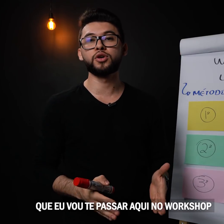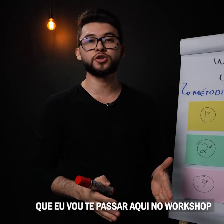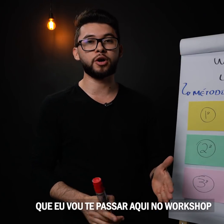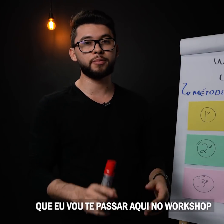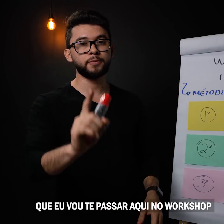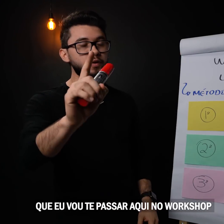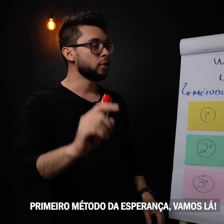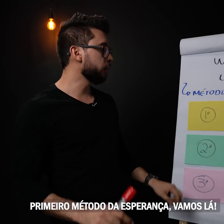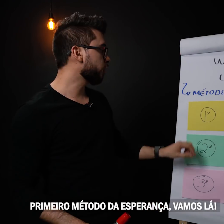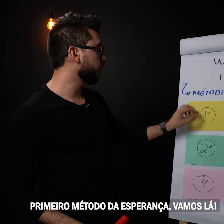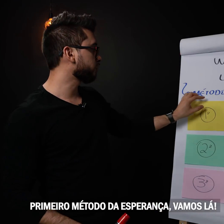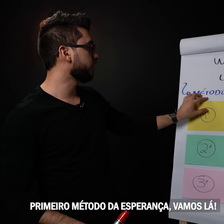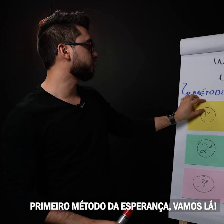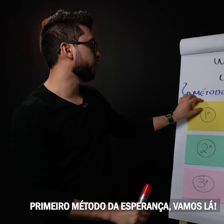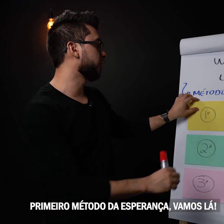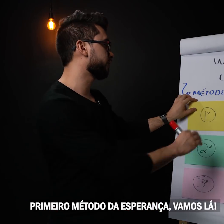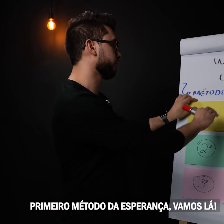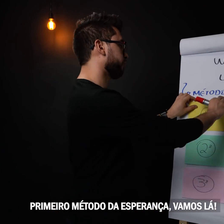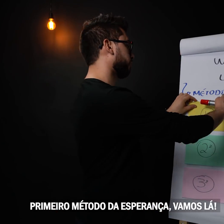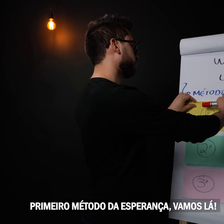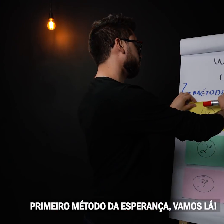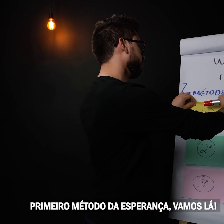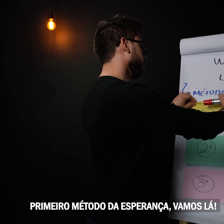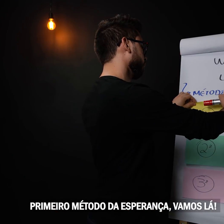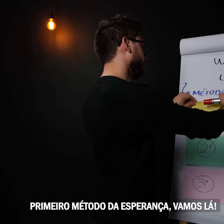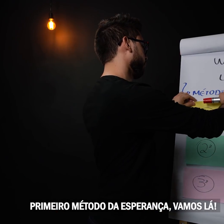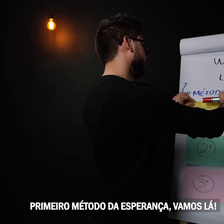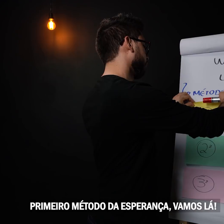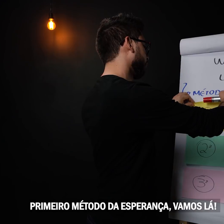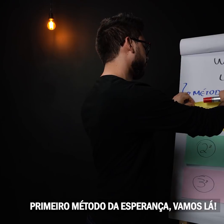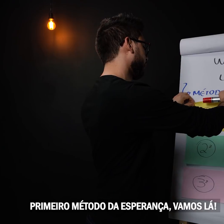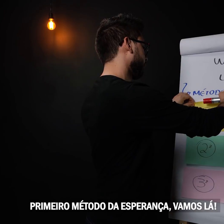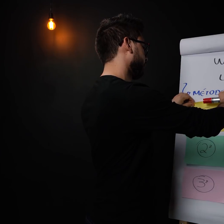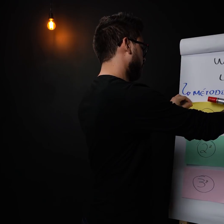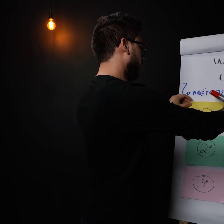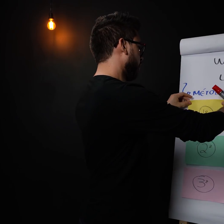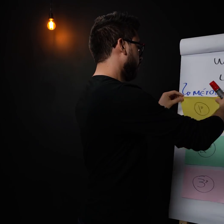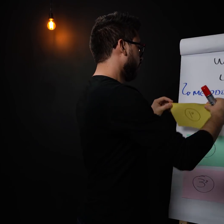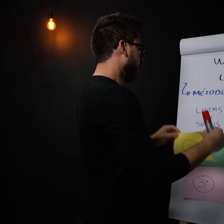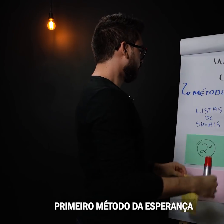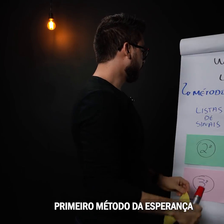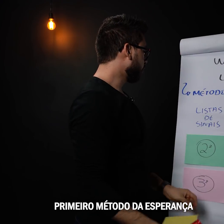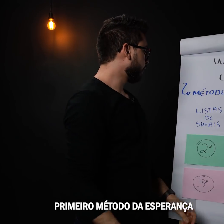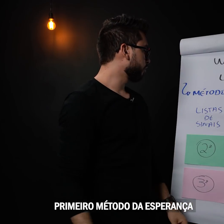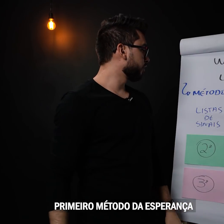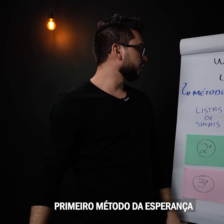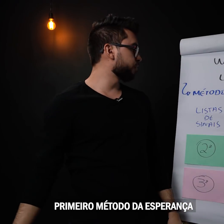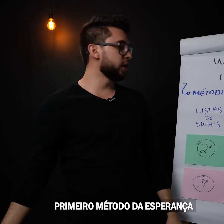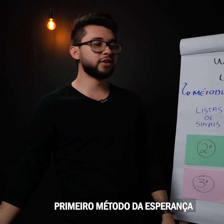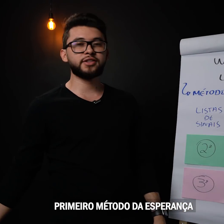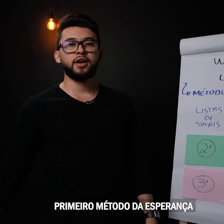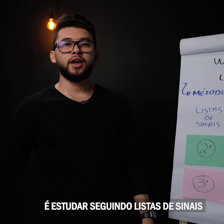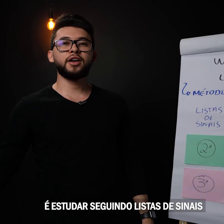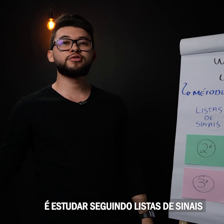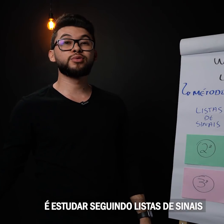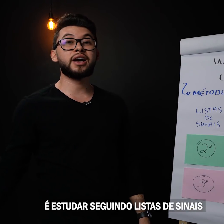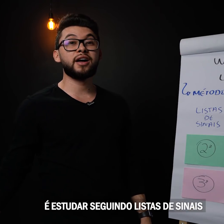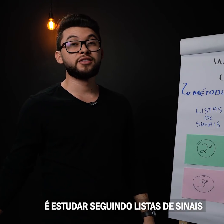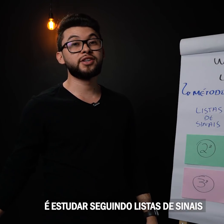workshop. Primeiro método da esperança, vamos lá. Primeiro método da esperança é estudar